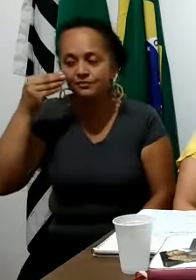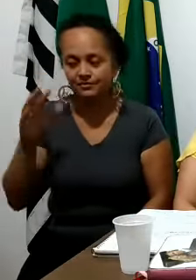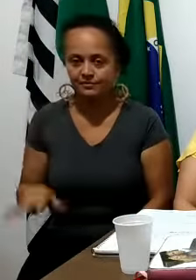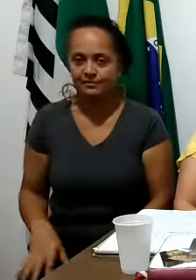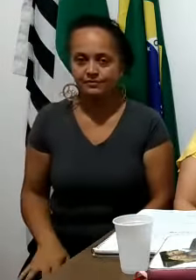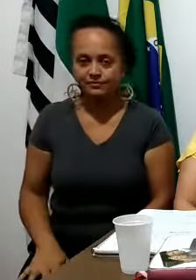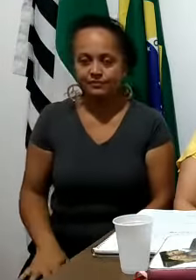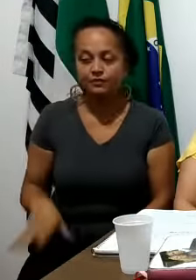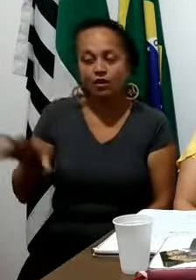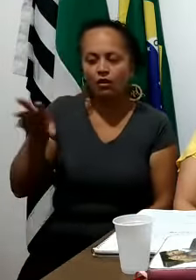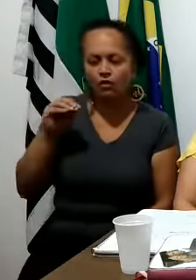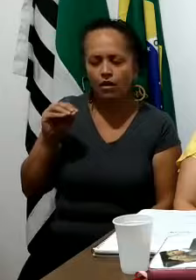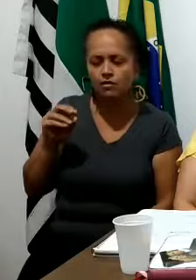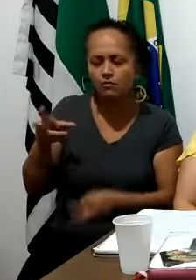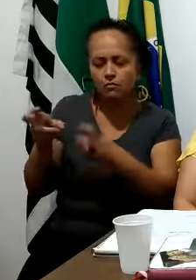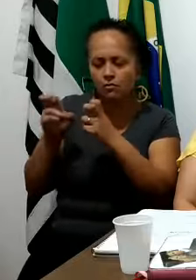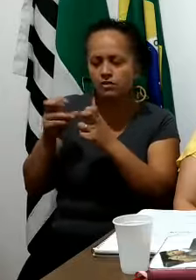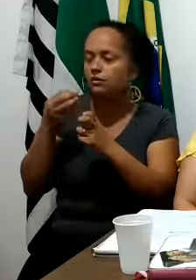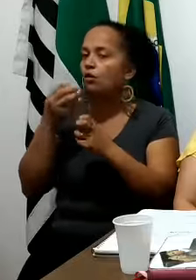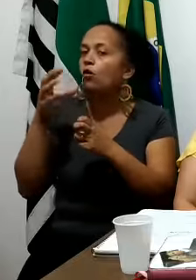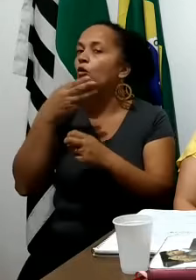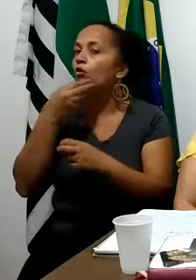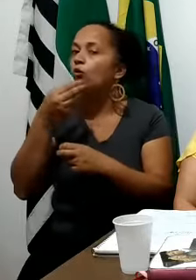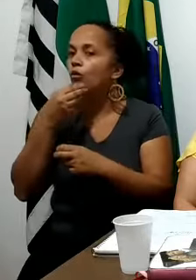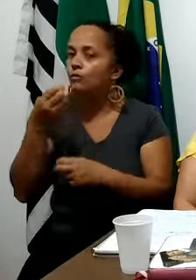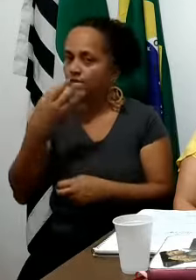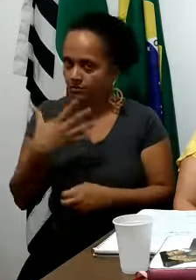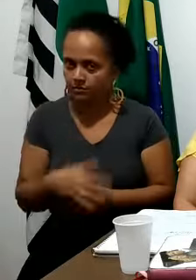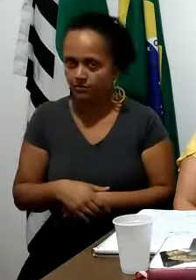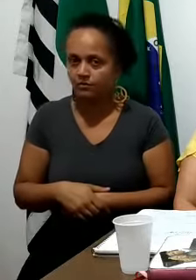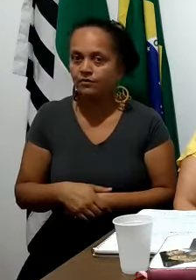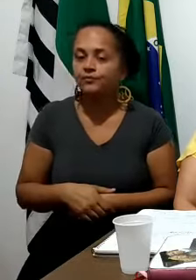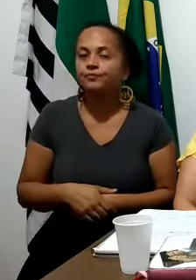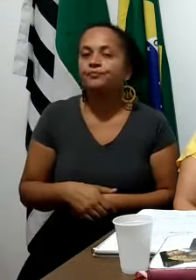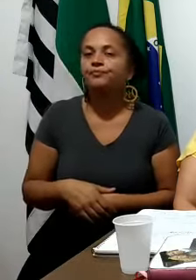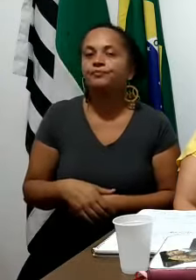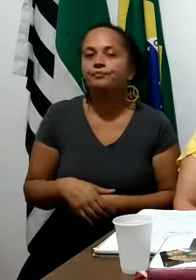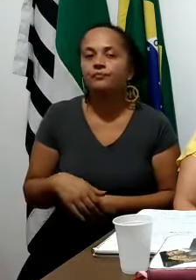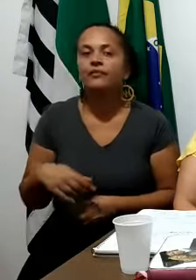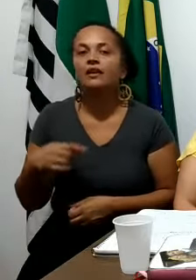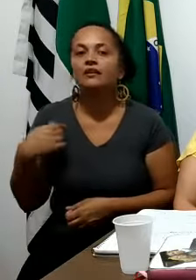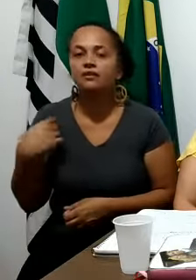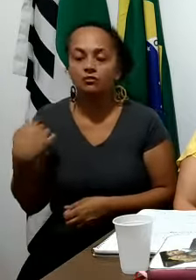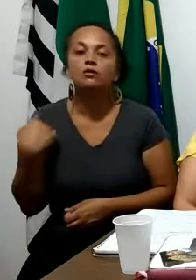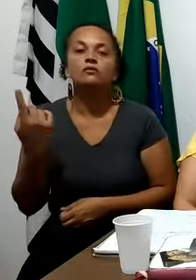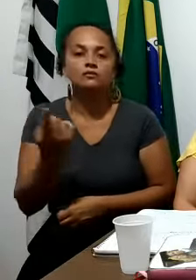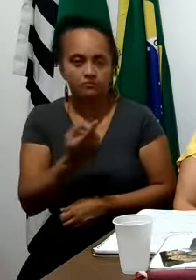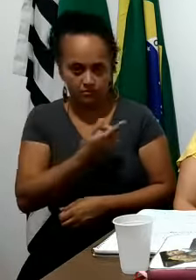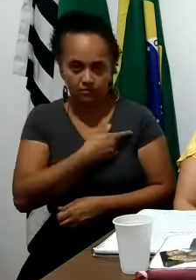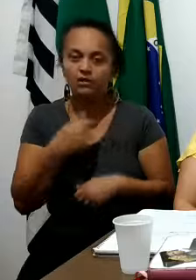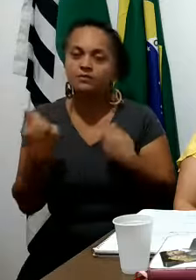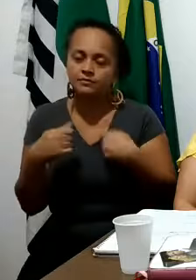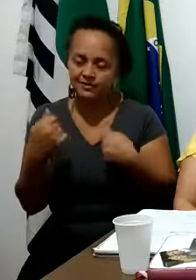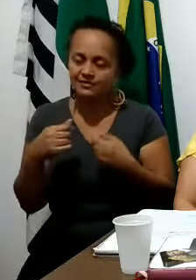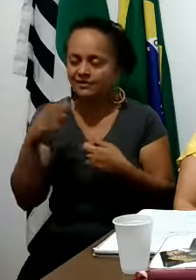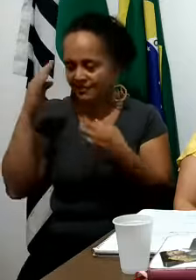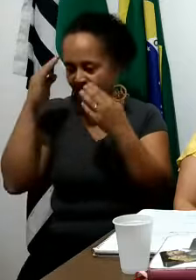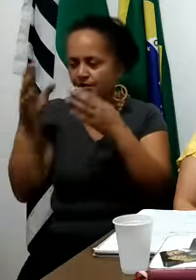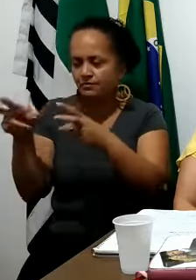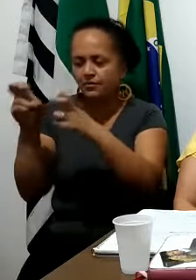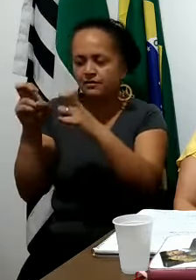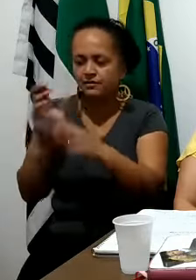decorada, mais do que compor. Não, gente, é testemunho, é mudança, é caráter. né? É o coração de Deus,